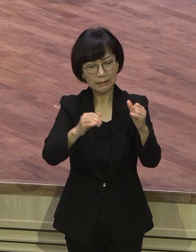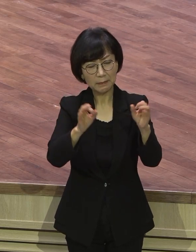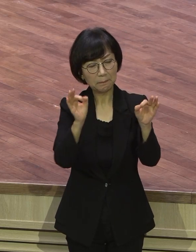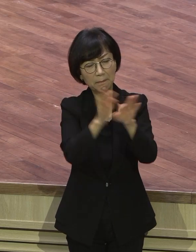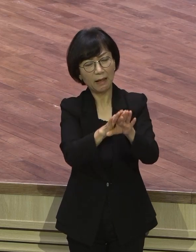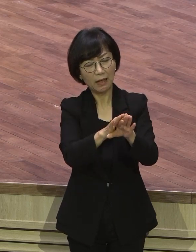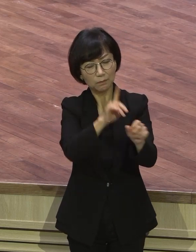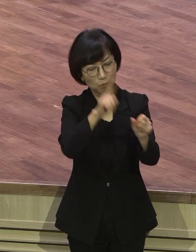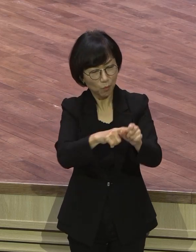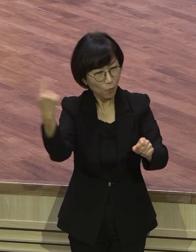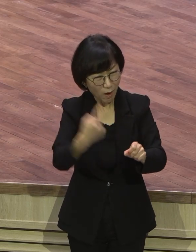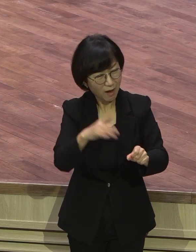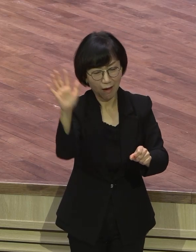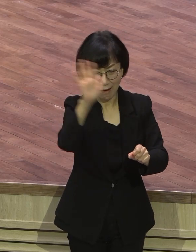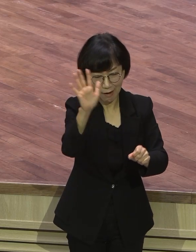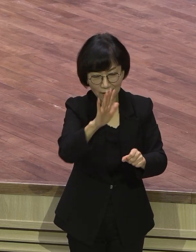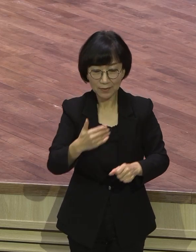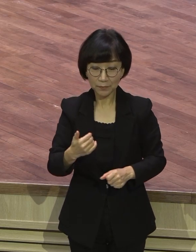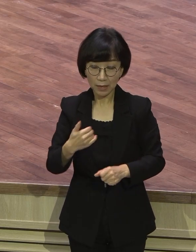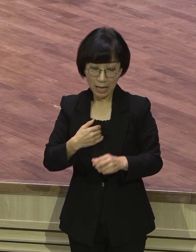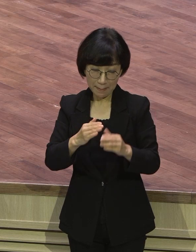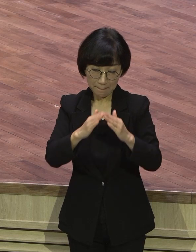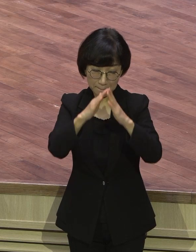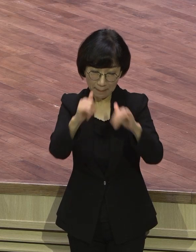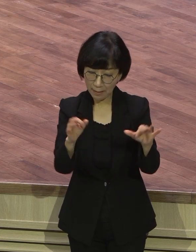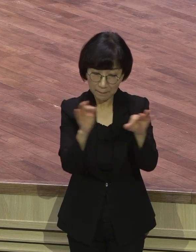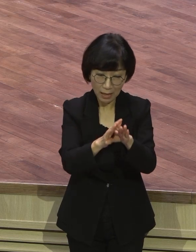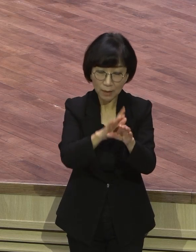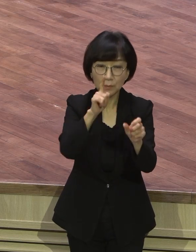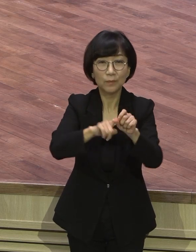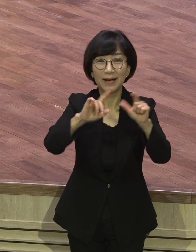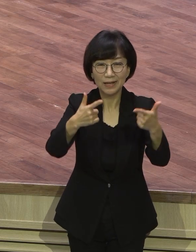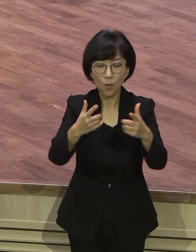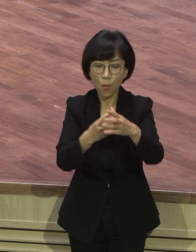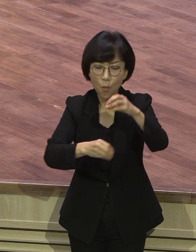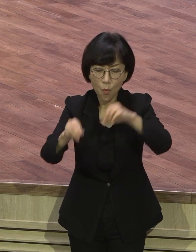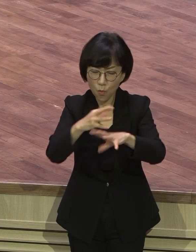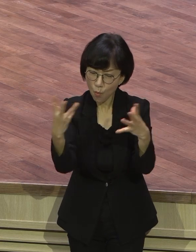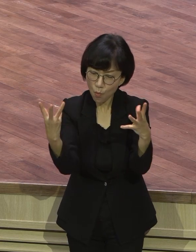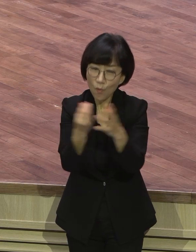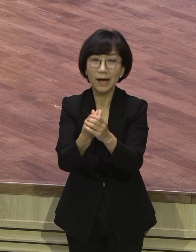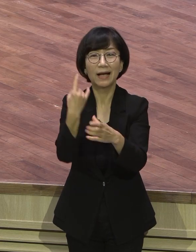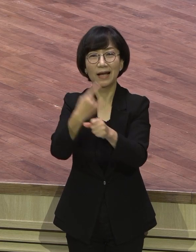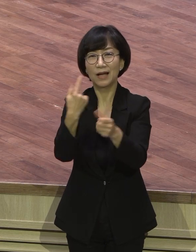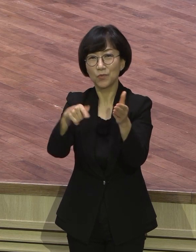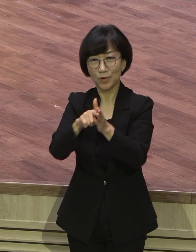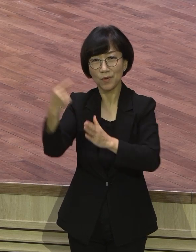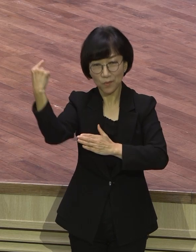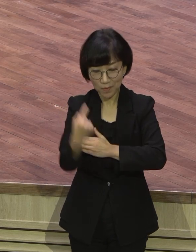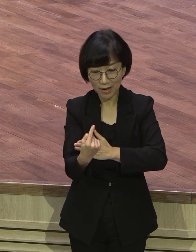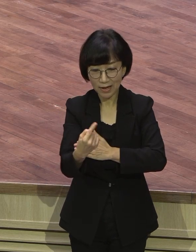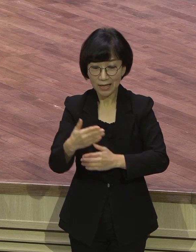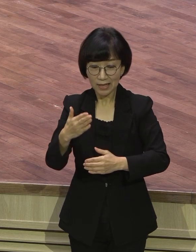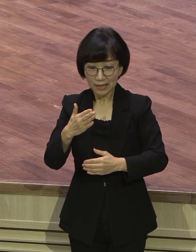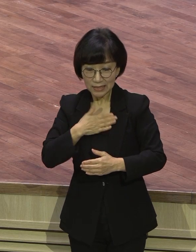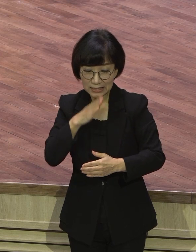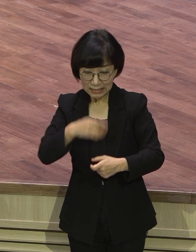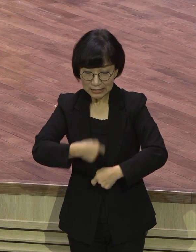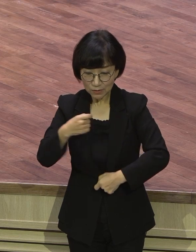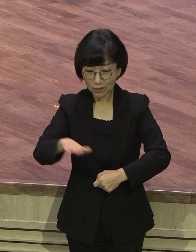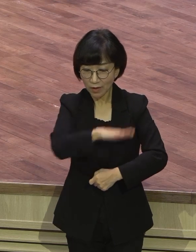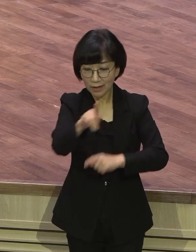피하려 온 줄로 생각하지 마라. 피하려 온 것이 아니오 완전하게 하려 함이라. 진실로 내게 노니 천지가